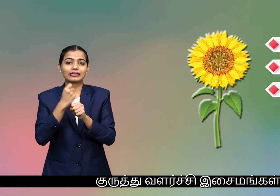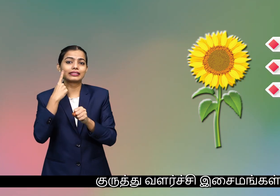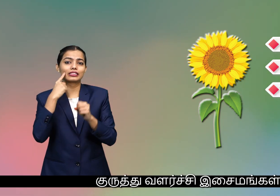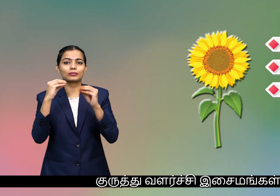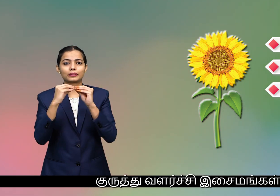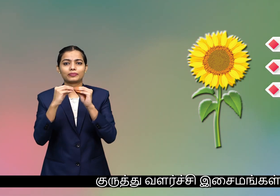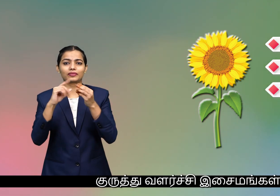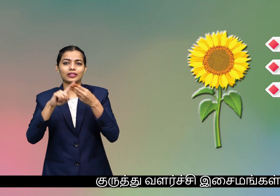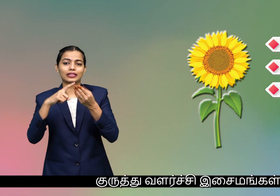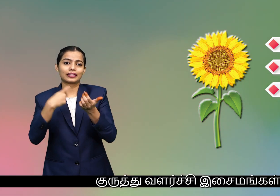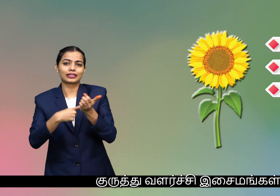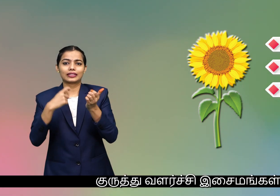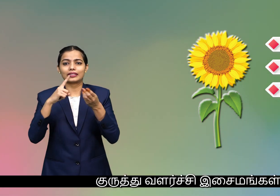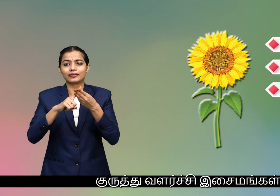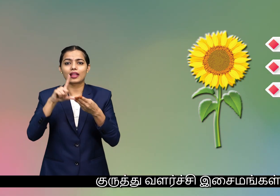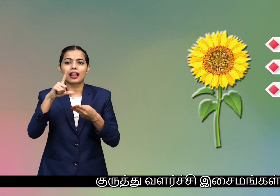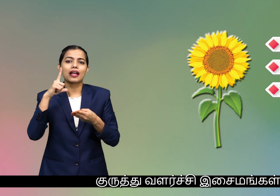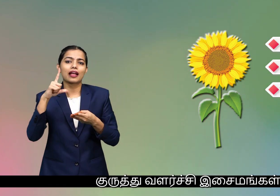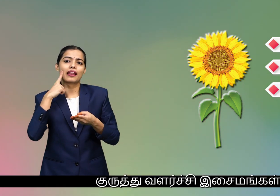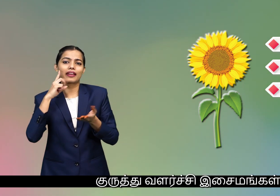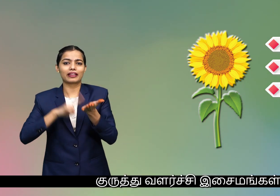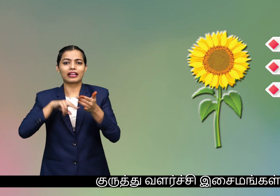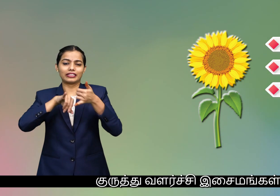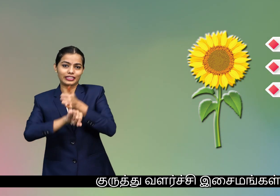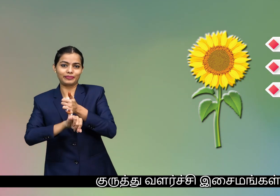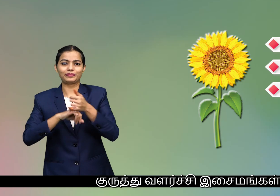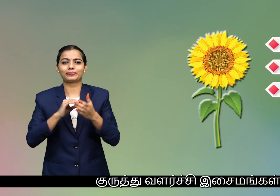குருத்து வளர்ச்சி இசைமங்கள்,